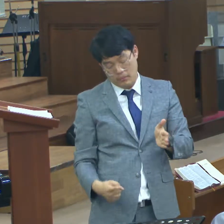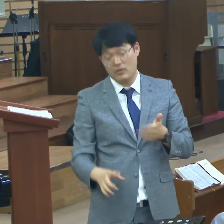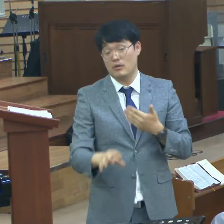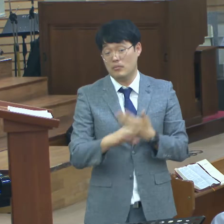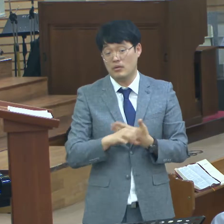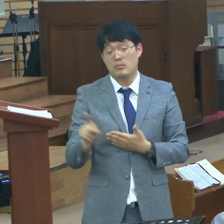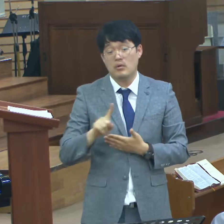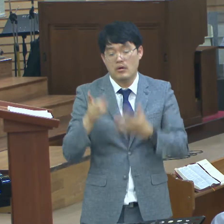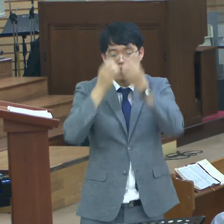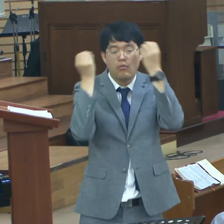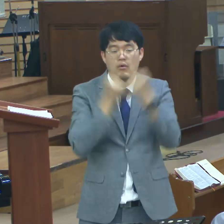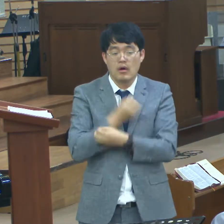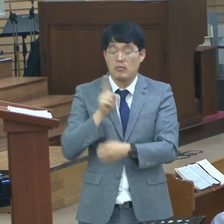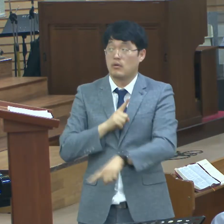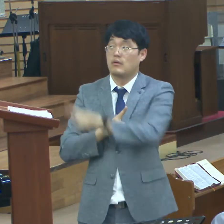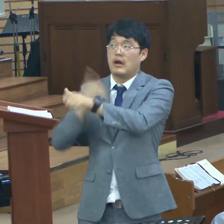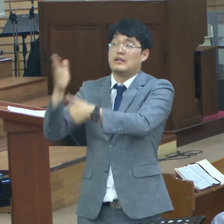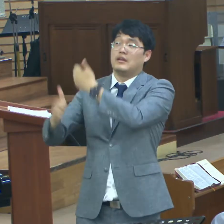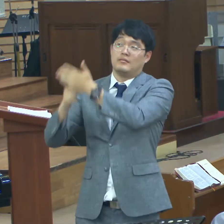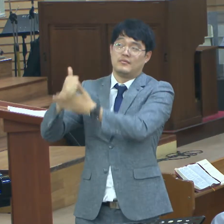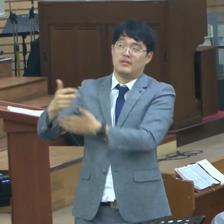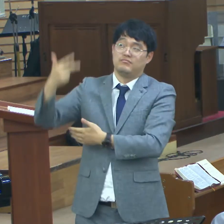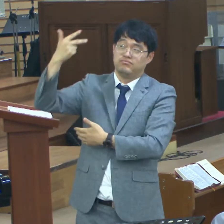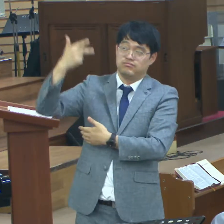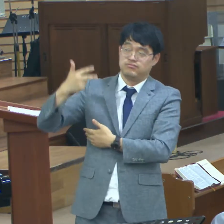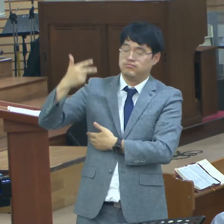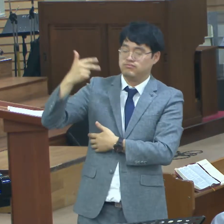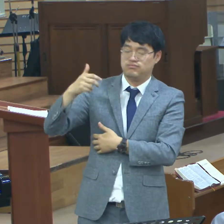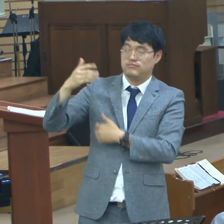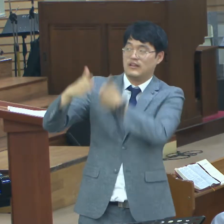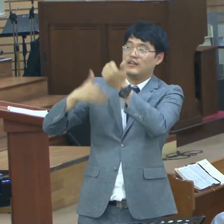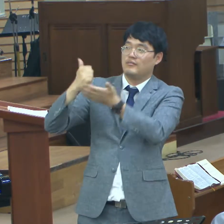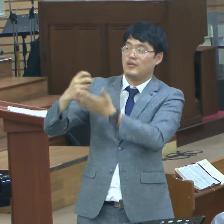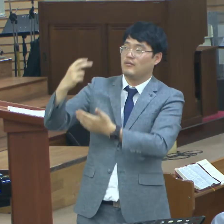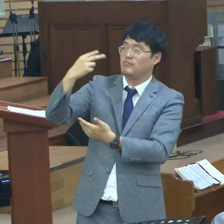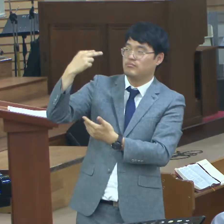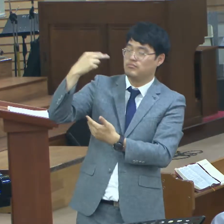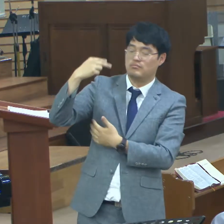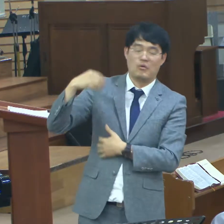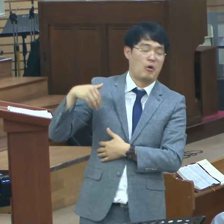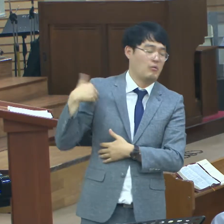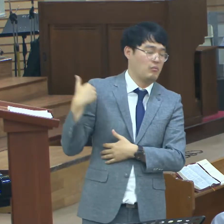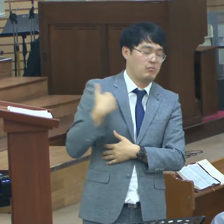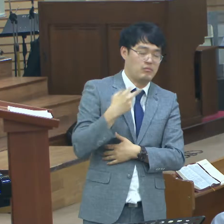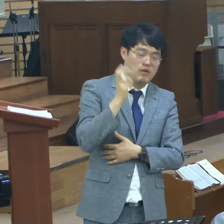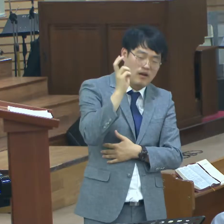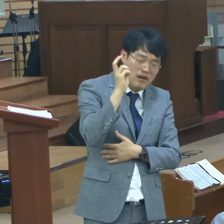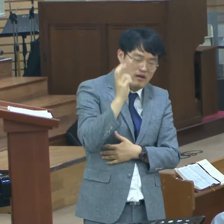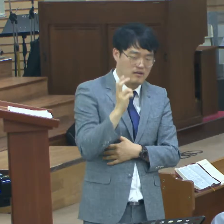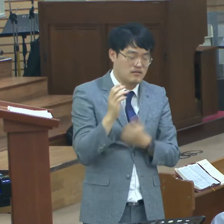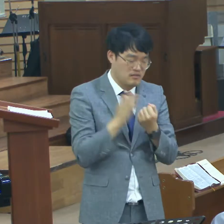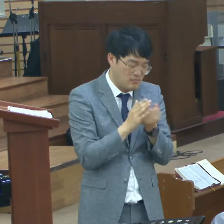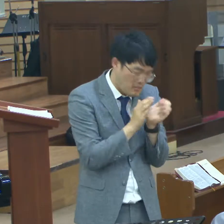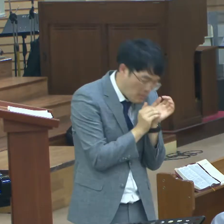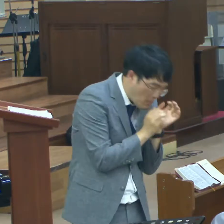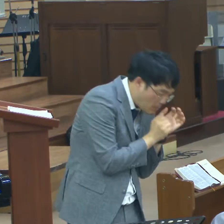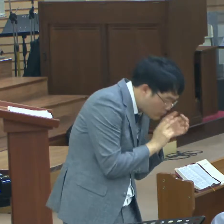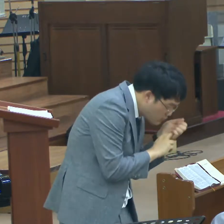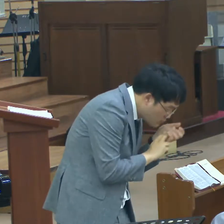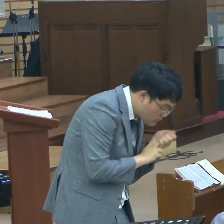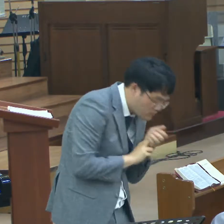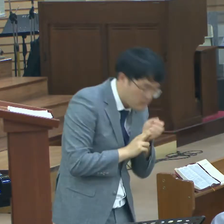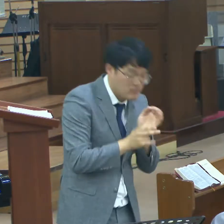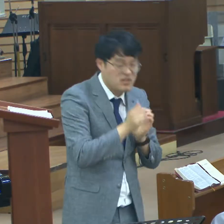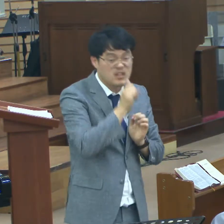내가 비밀을 한 건데. 자, 이렇게 나가기가 쉬워요. 이사야 시대의 사람들이 그저